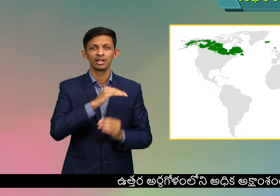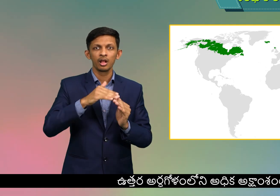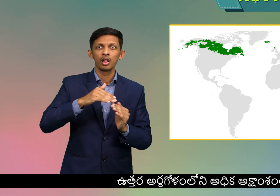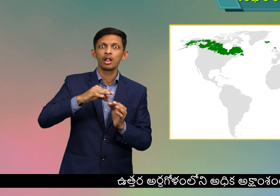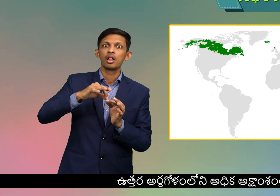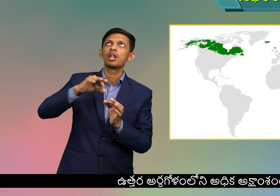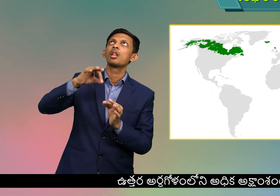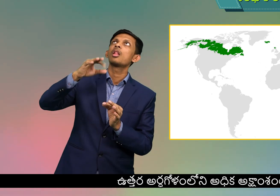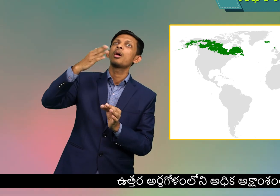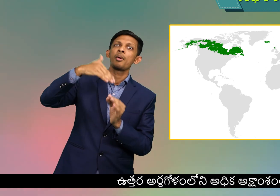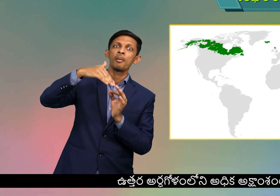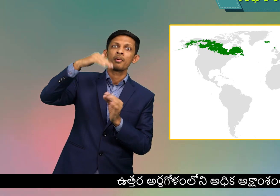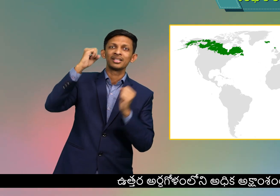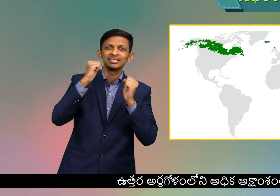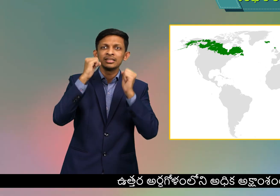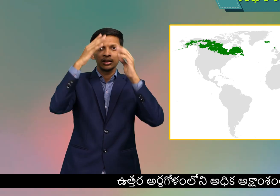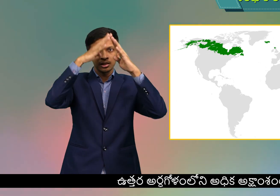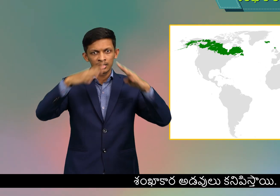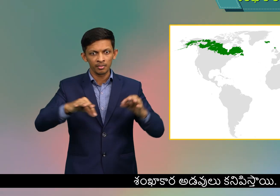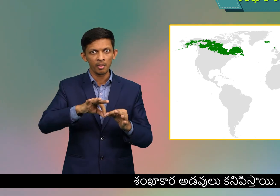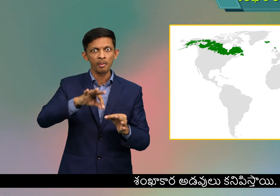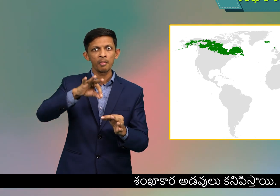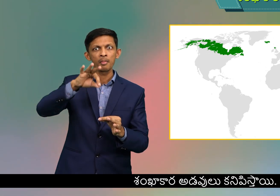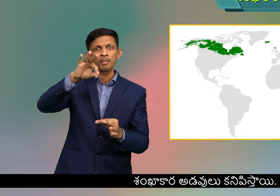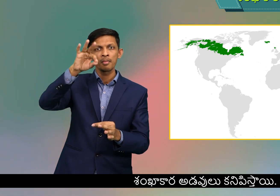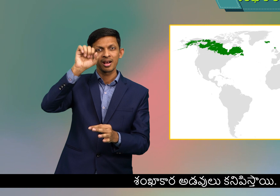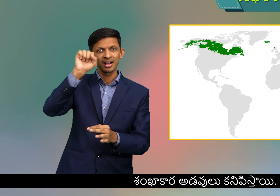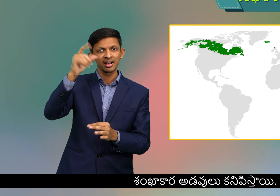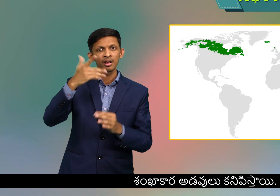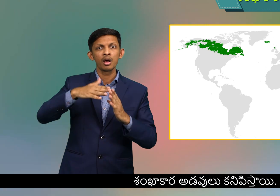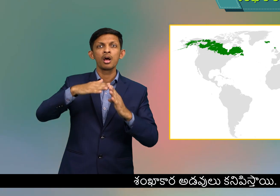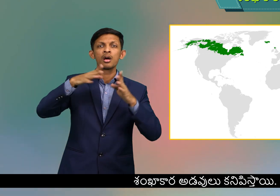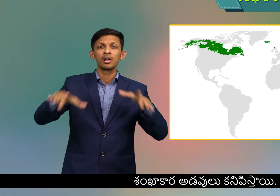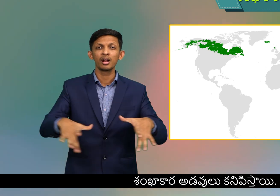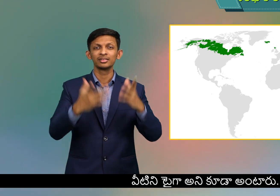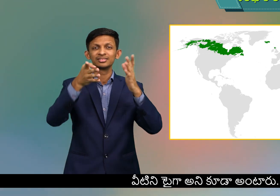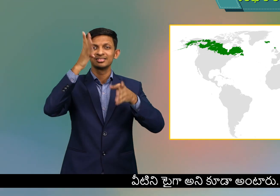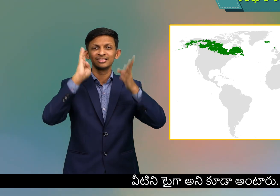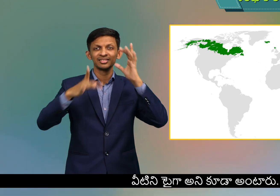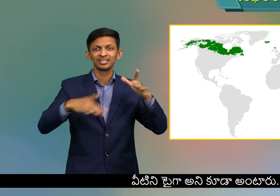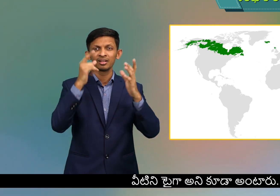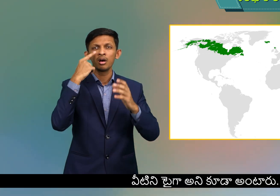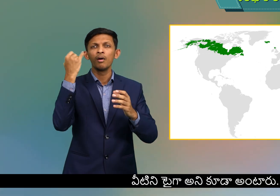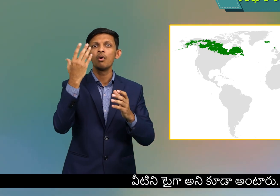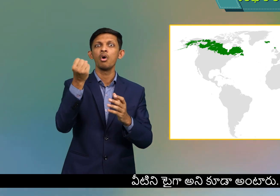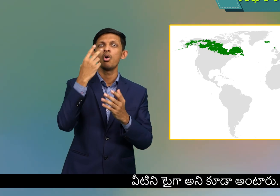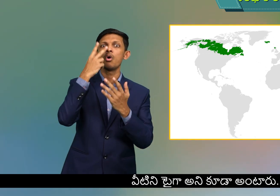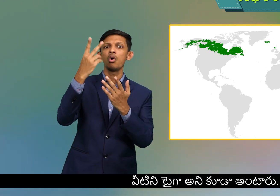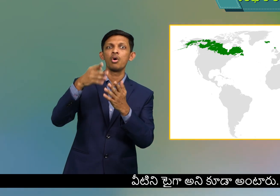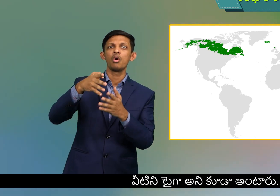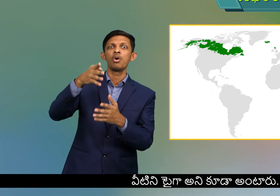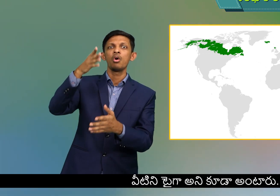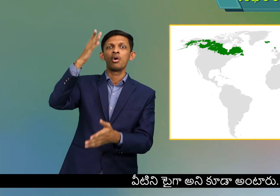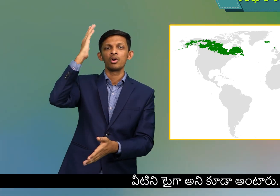ఉత్తర అర్ధగోళంలోని అధిక అక్షాంశంలో శంఖాకార అడవులు కనిపిస్తాయి. వీటిని టైగా అని కూడా